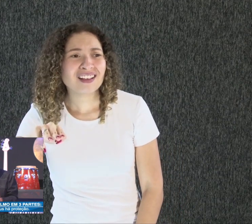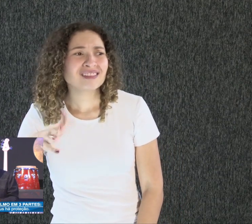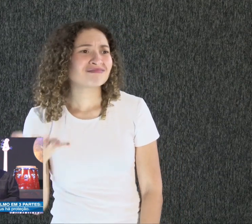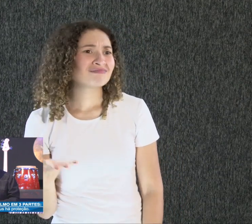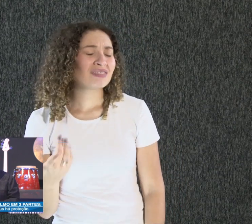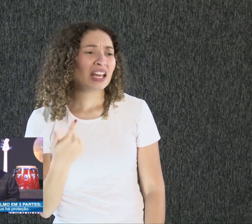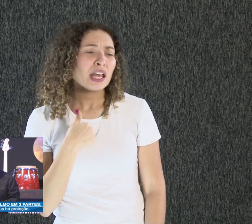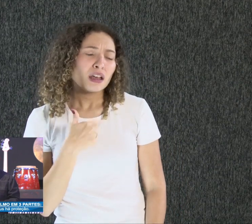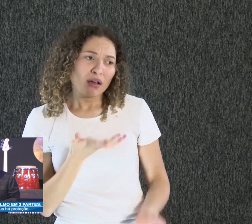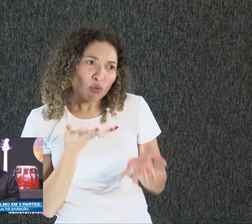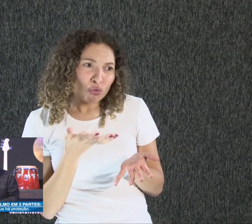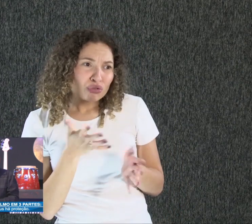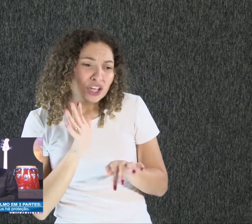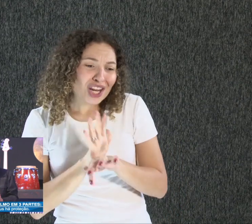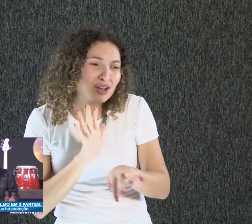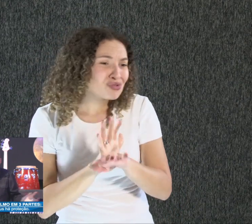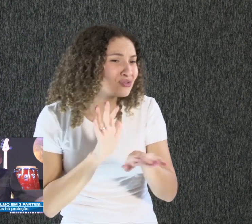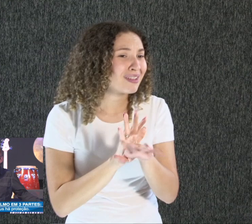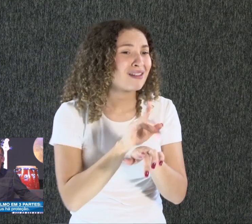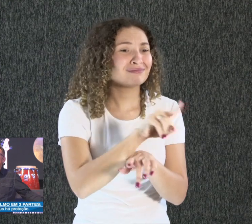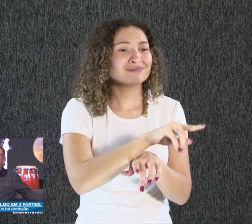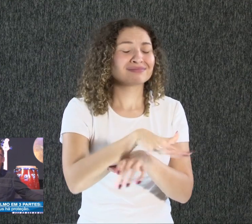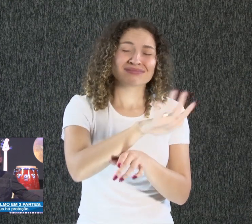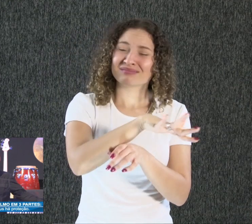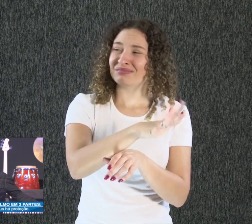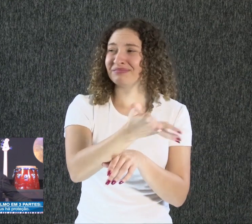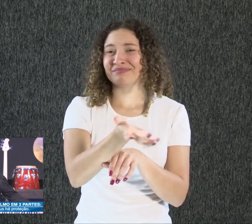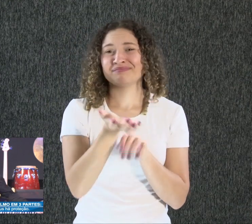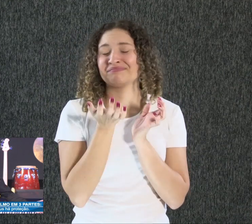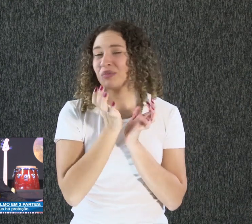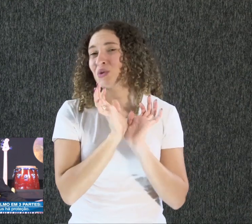de suas asas. Mas vocês não quiseram.